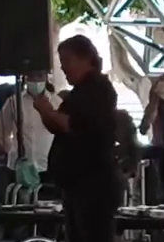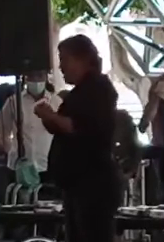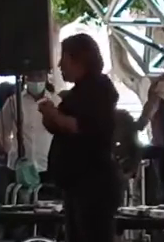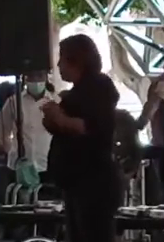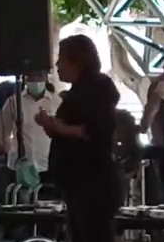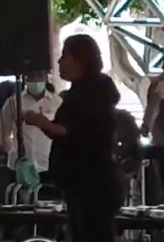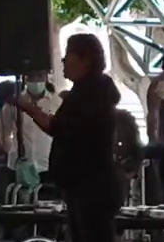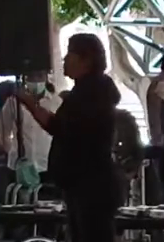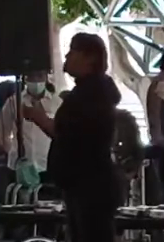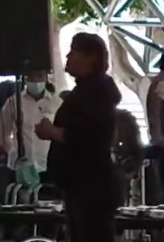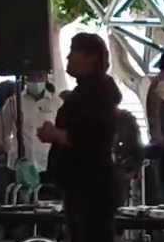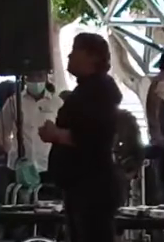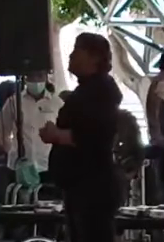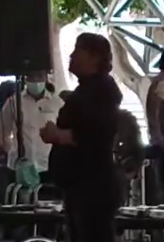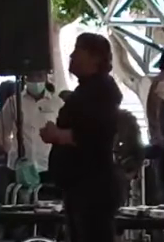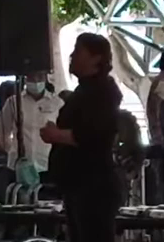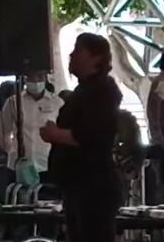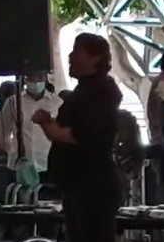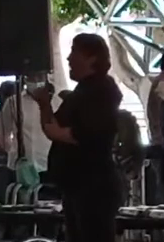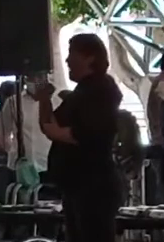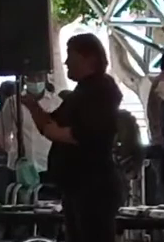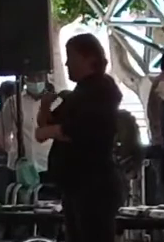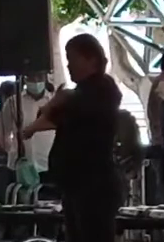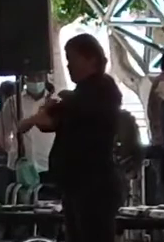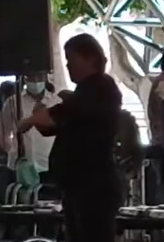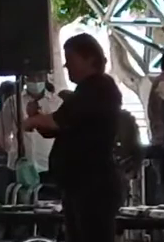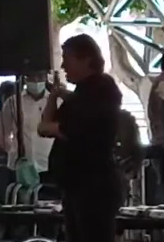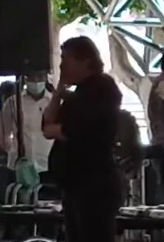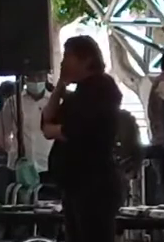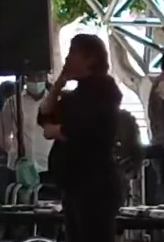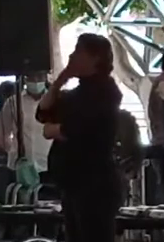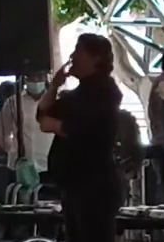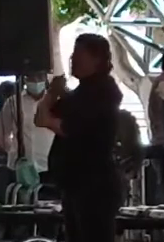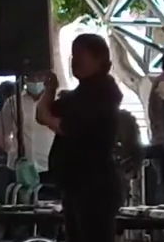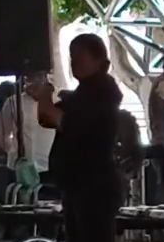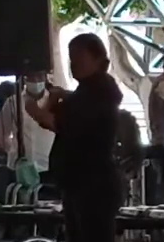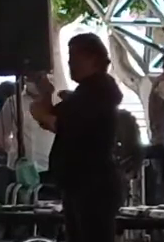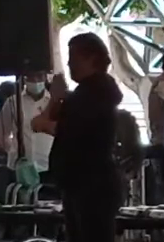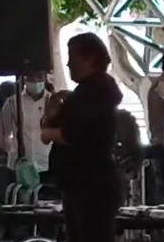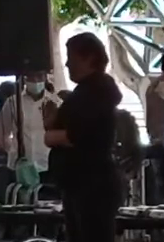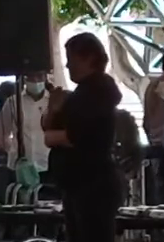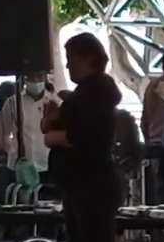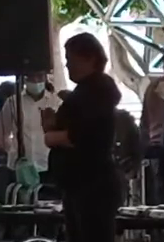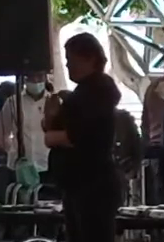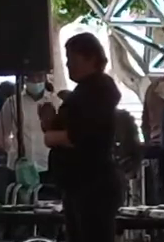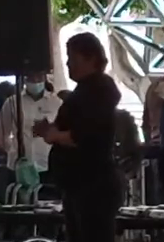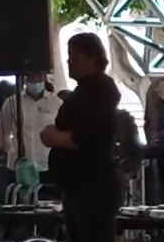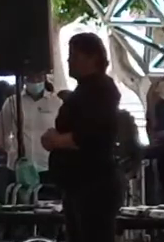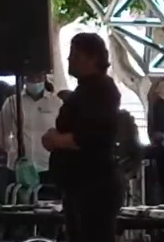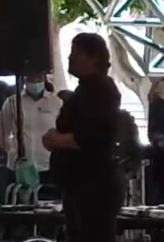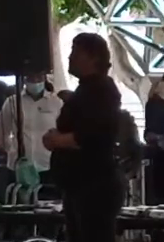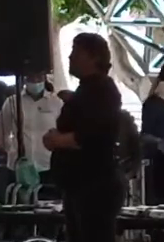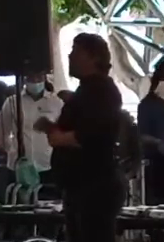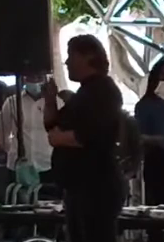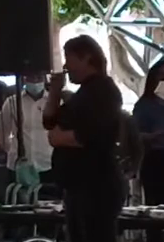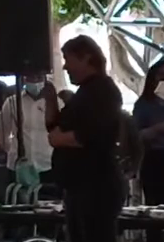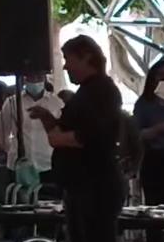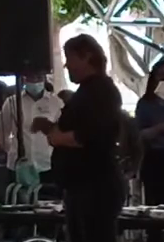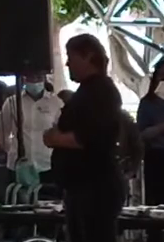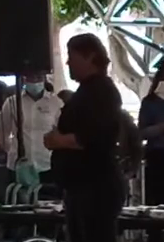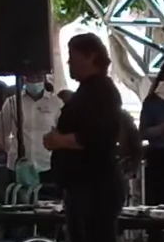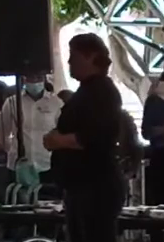familia, para que se disfruten en familia y estén todos muy felices. Y quiero también comentar